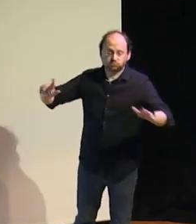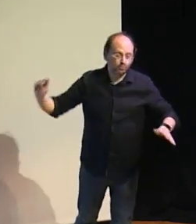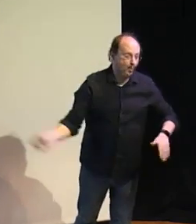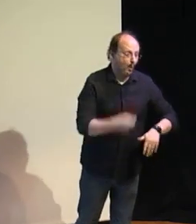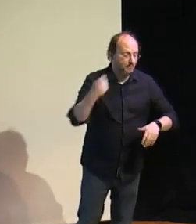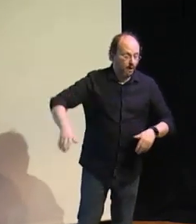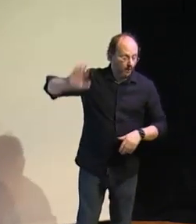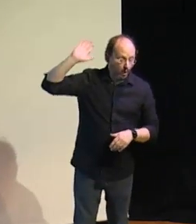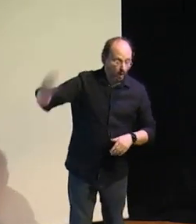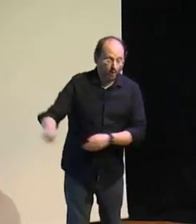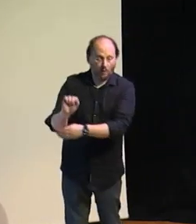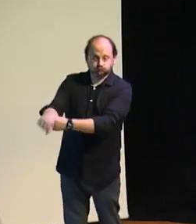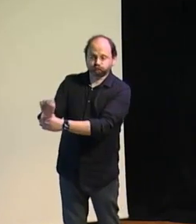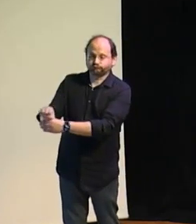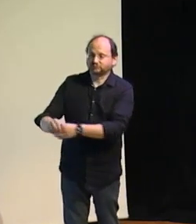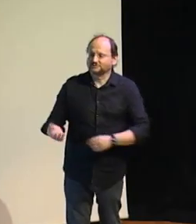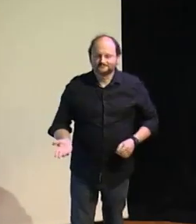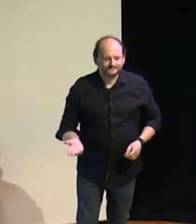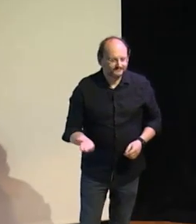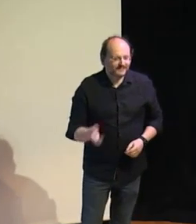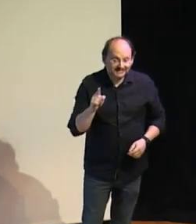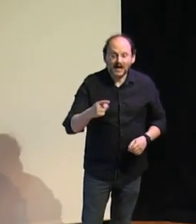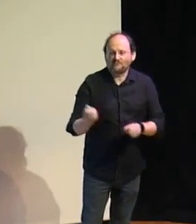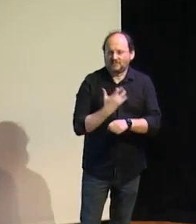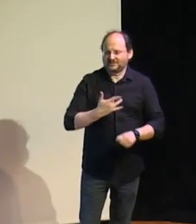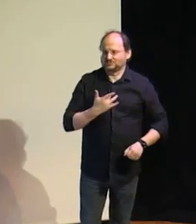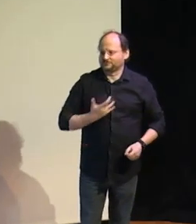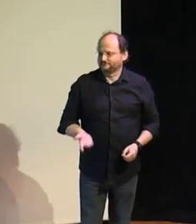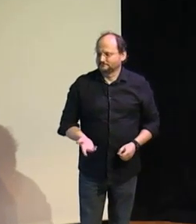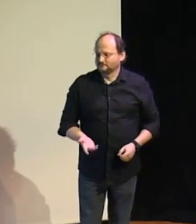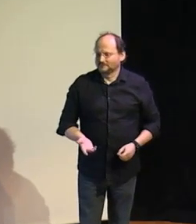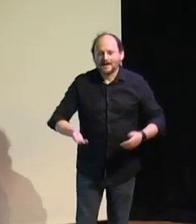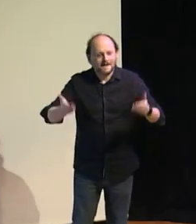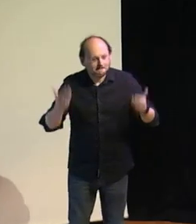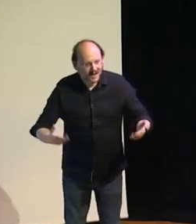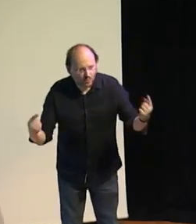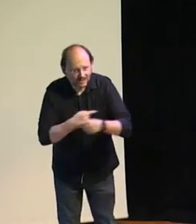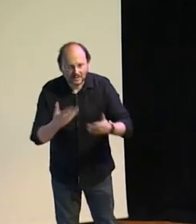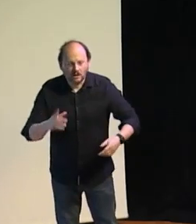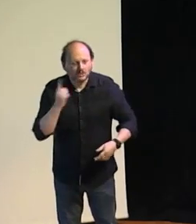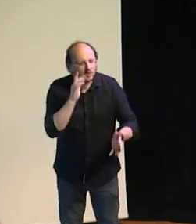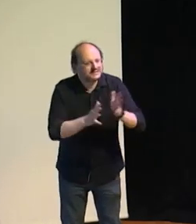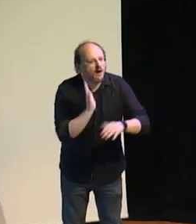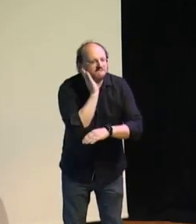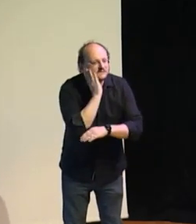choses finalement qui leur semblaient capitales. Mais en fait, ils ne témoignaient pas parce que pour eux, c'était normal de voir des